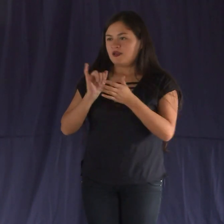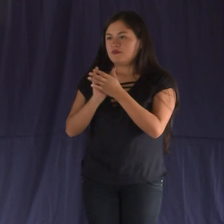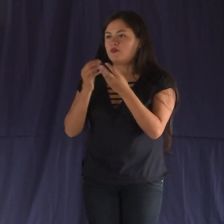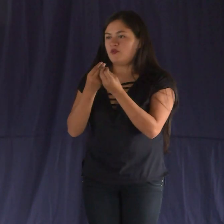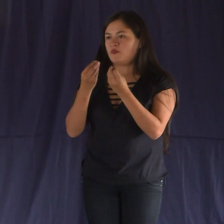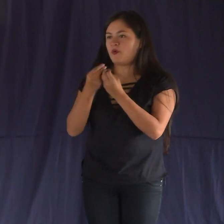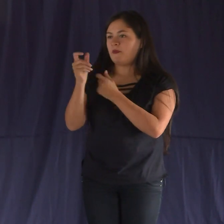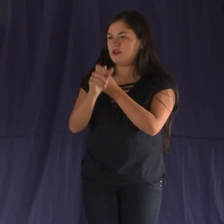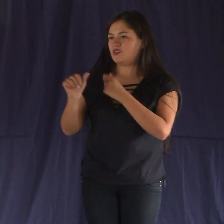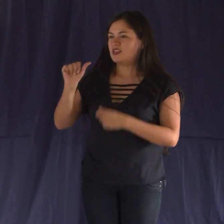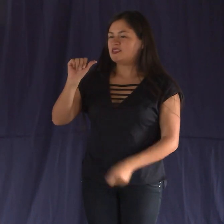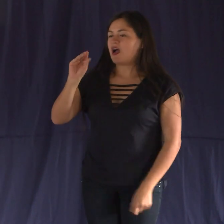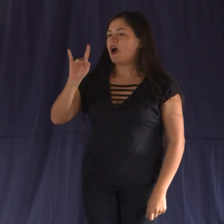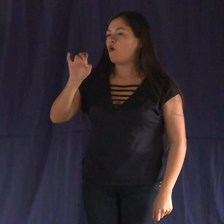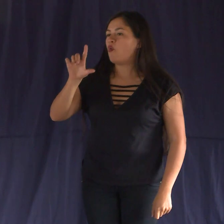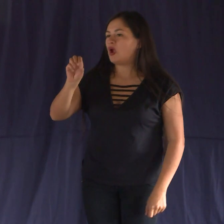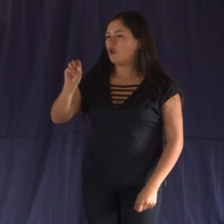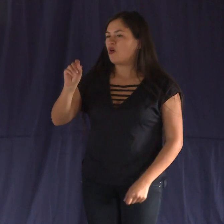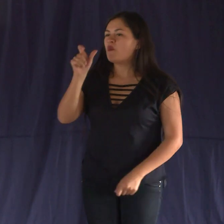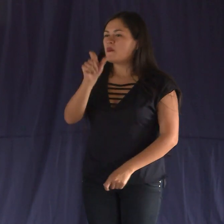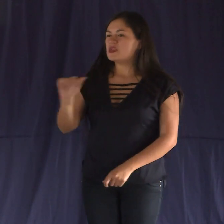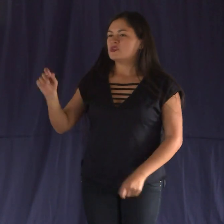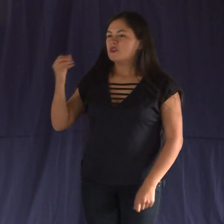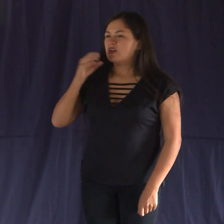nosotros, de cierta manera, hablándolo